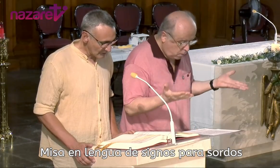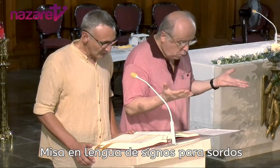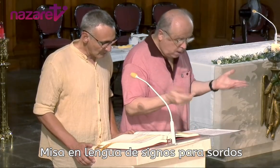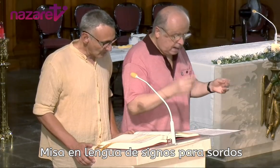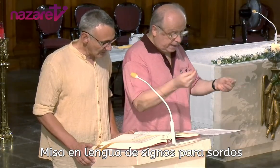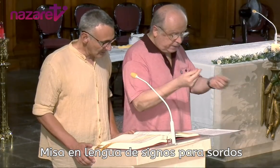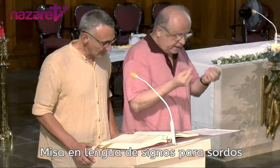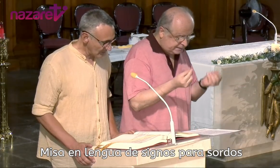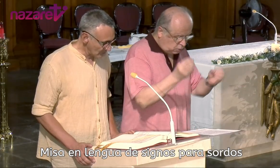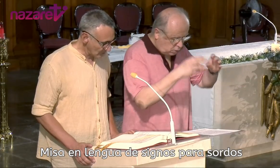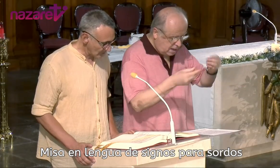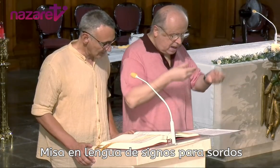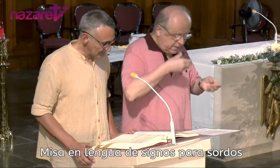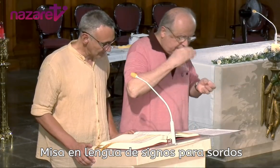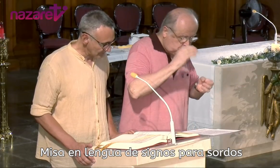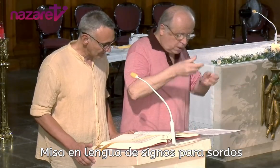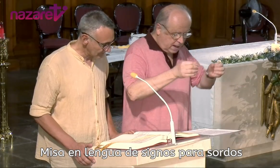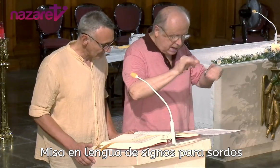no proviene de nosotros.